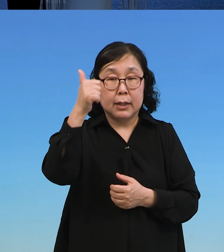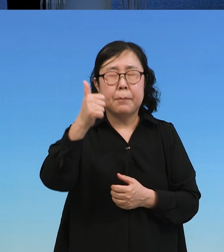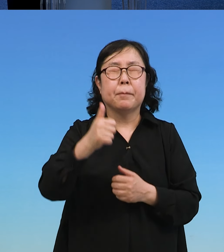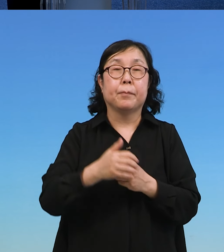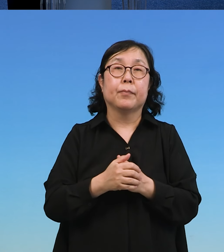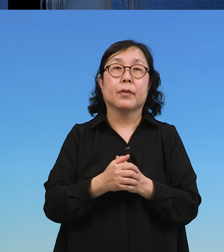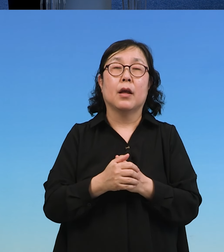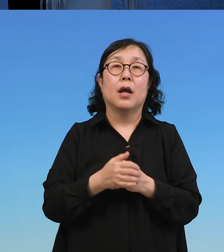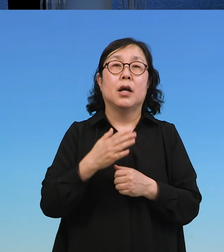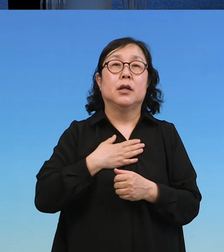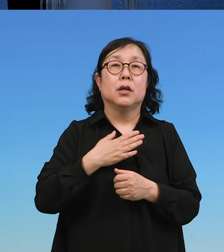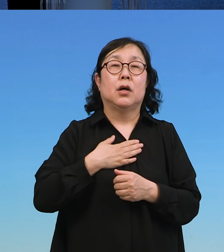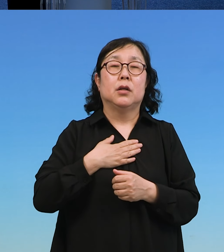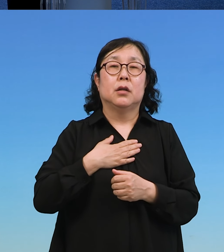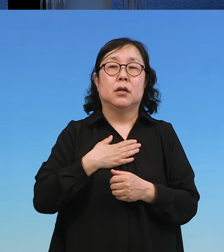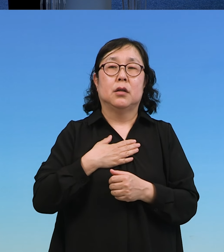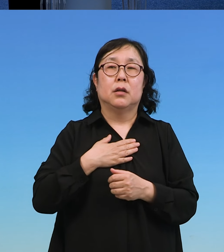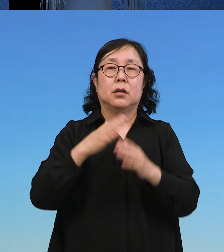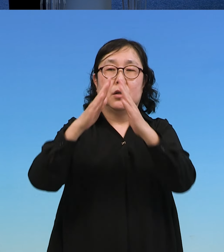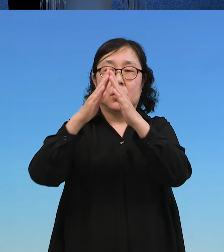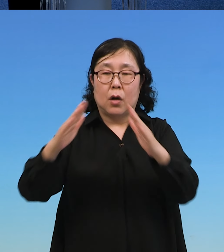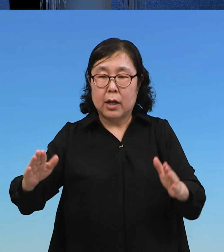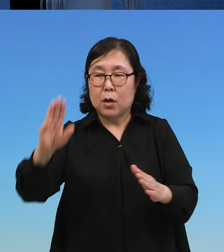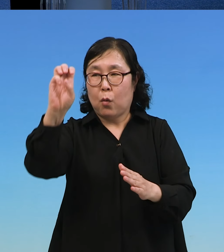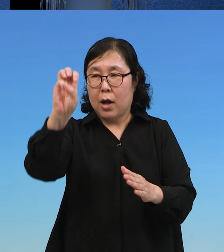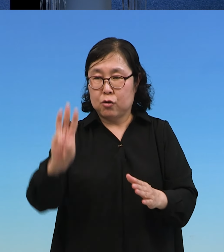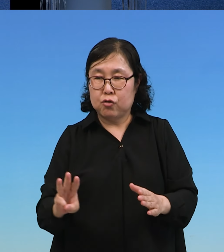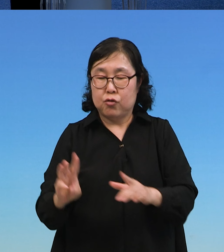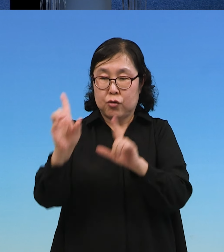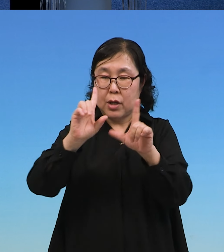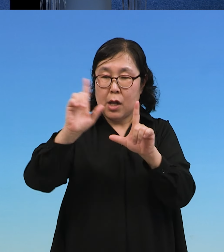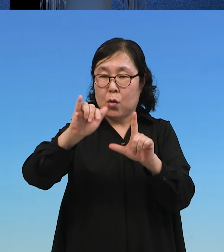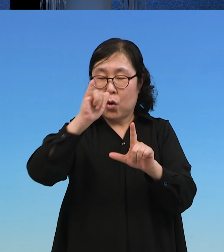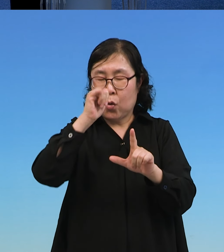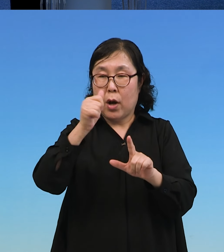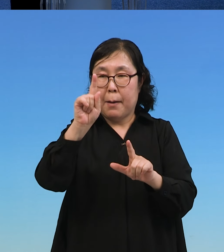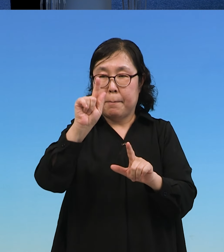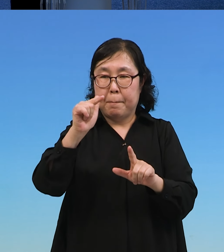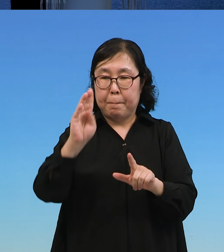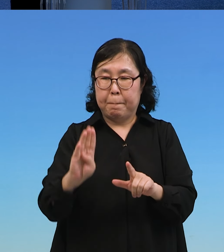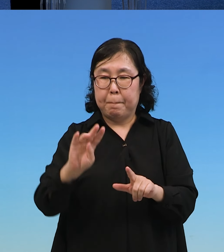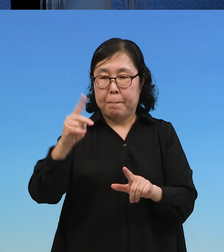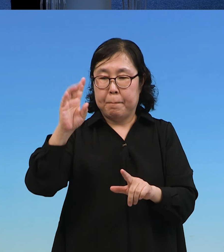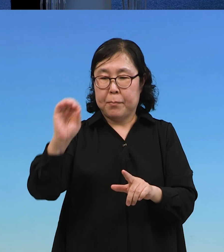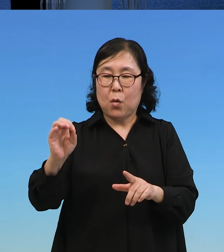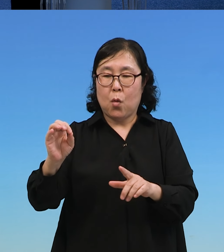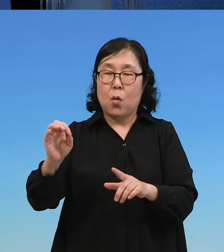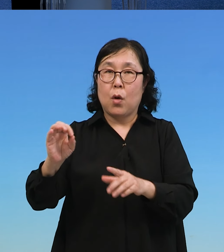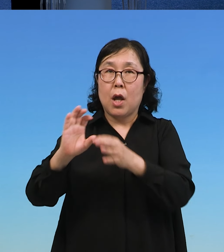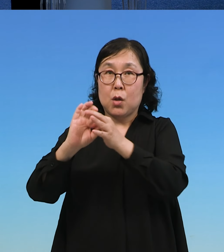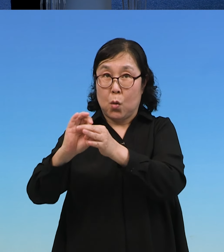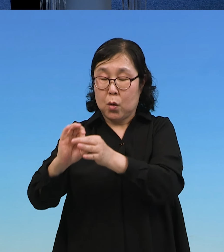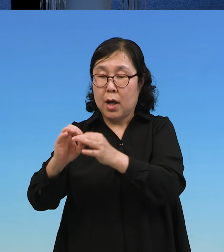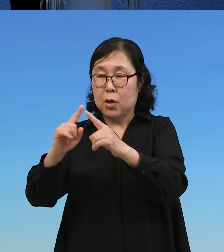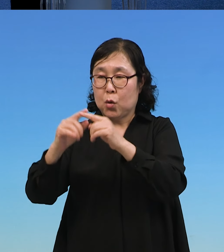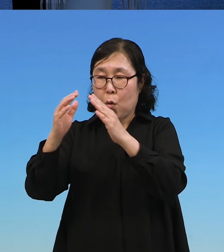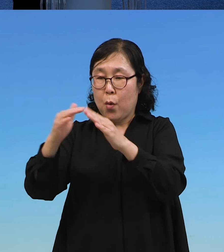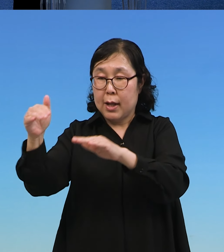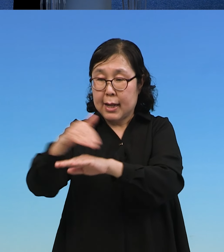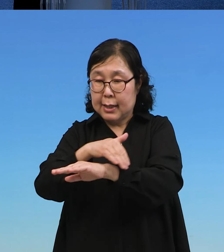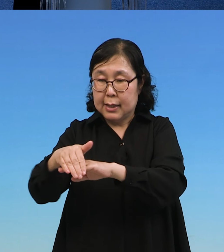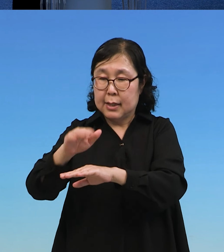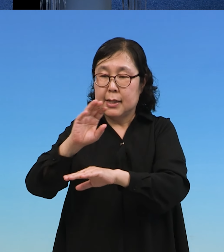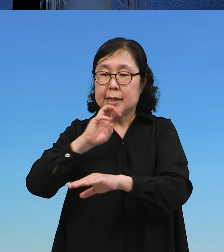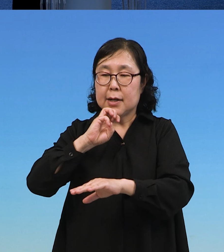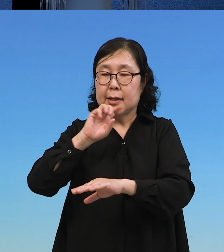목사님, 저는 전라도 광주에서 살고 있고 합동측 교회 다니는 31살